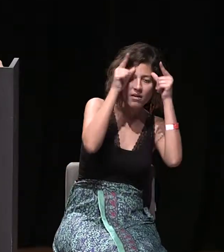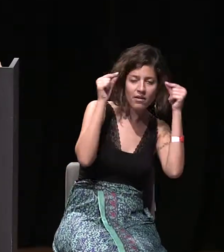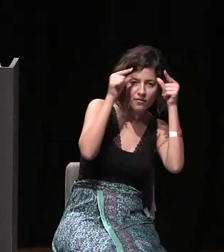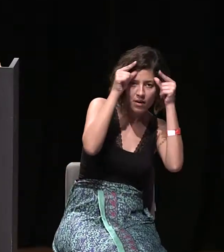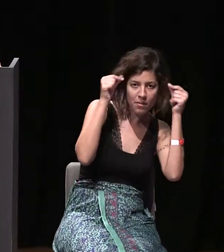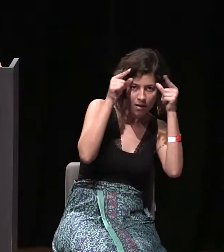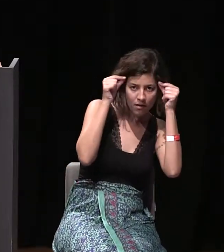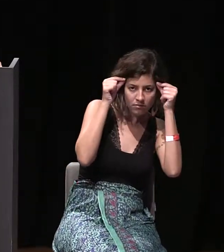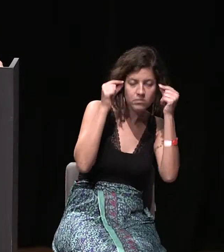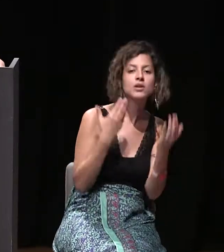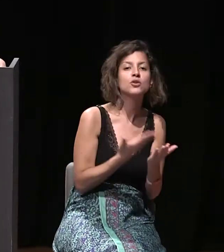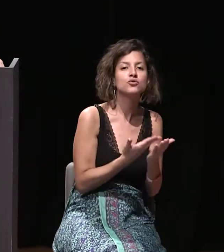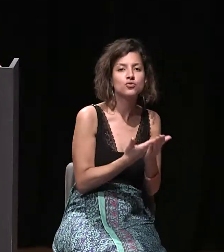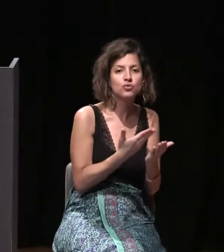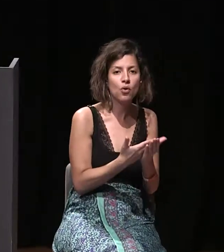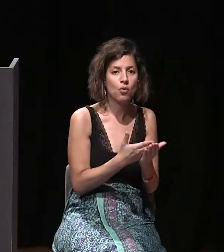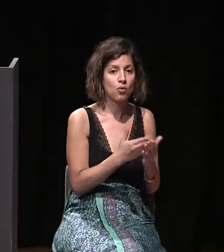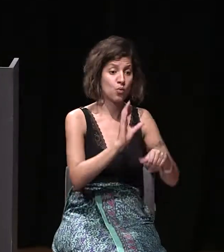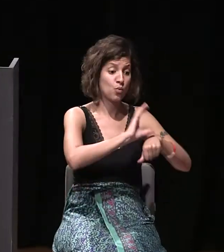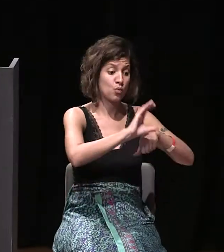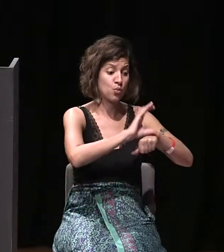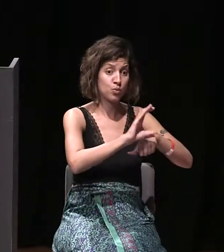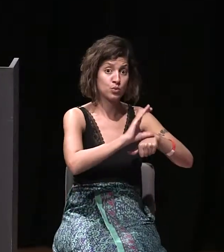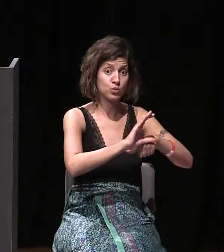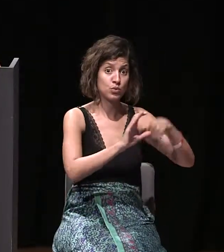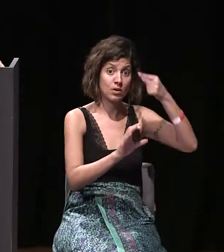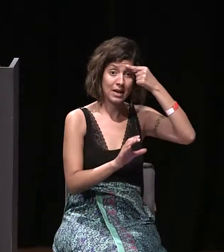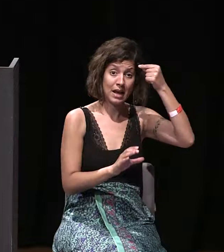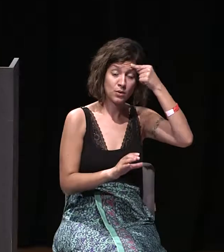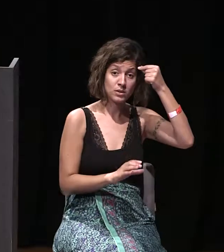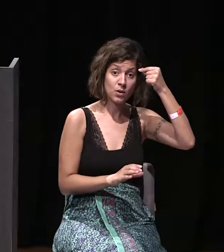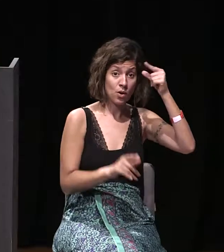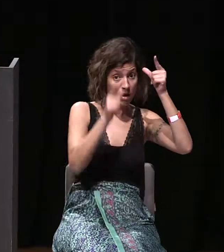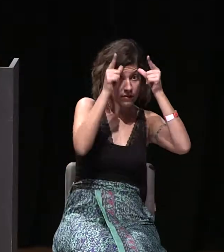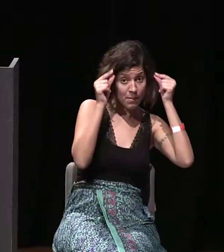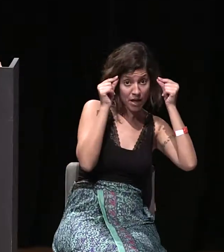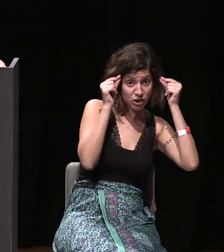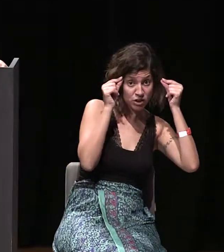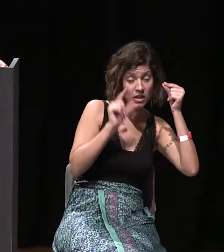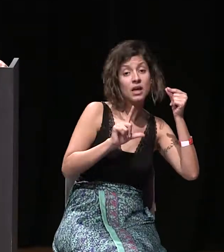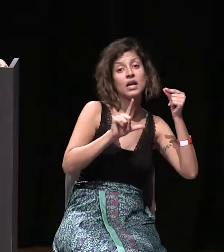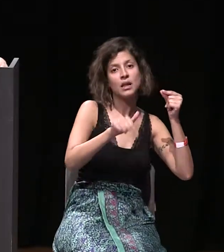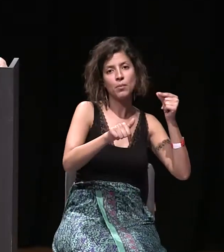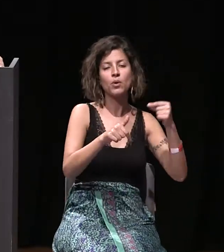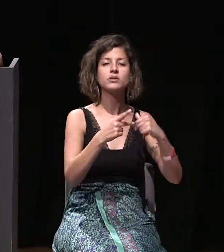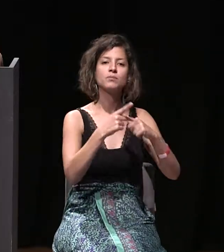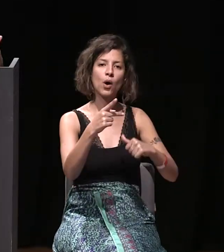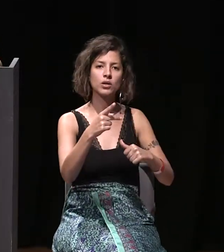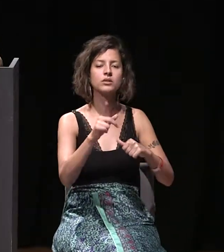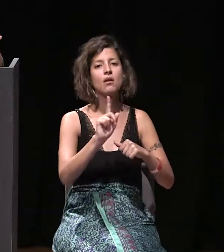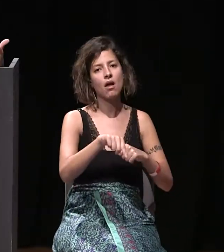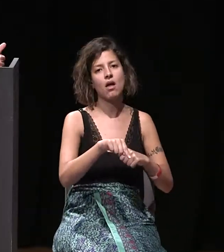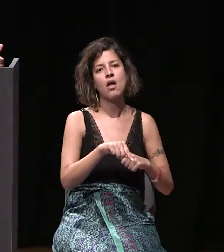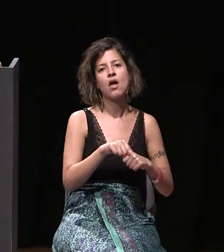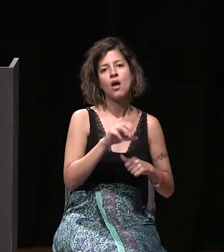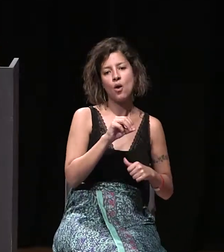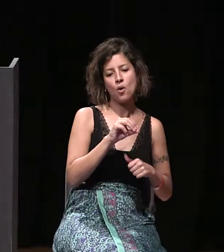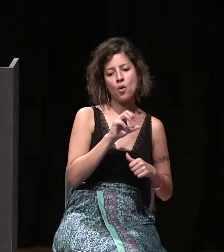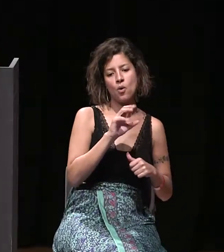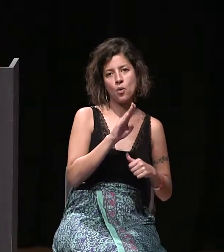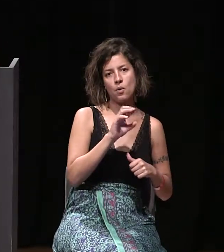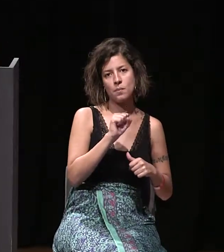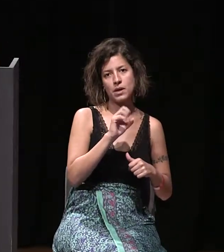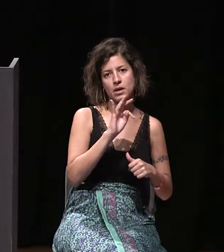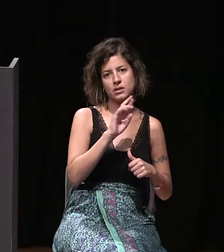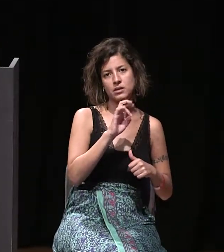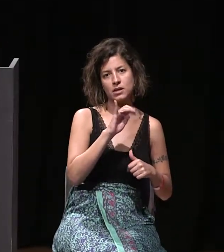em obstetrícia. A gente não conta com a assistência do profissional médico. Além disso, tem outros